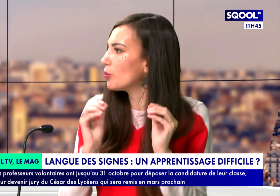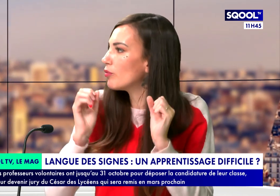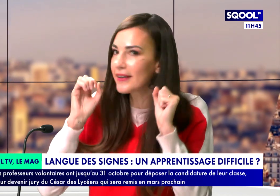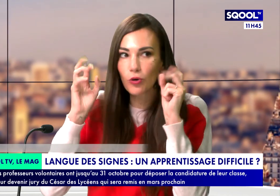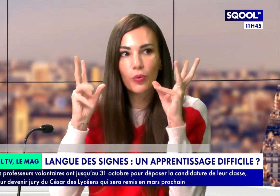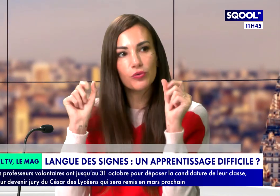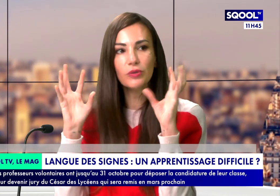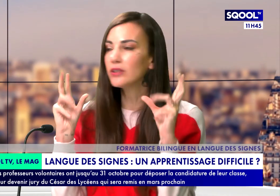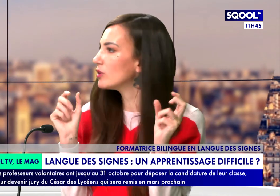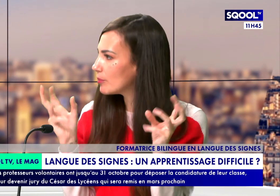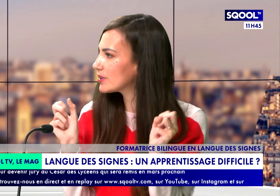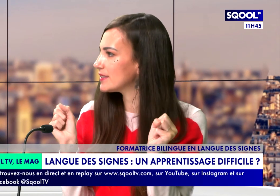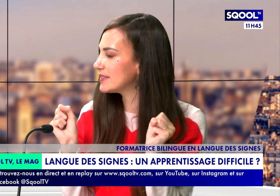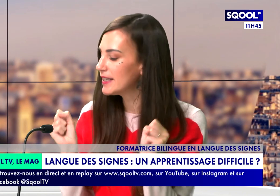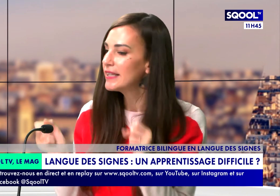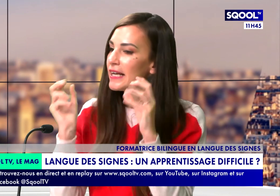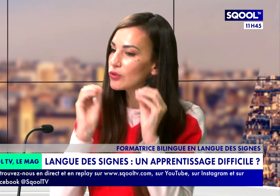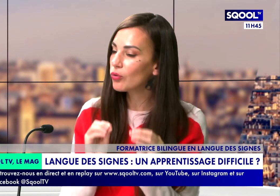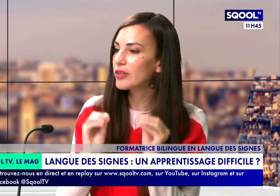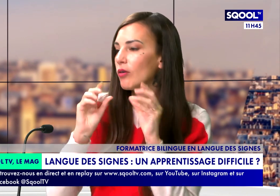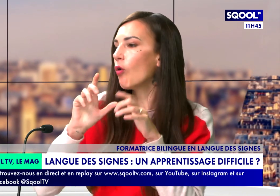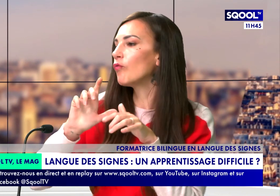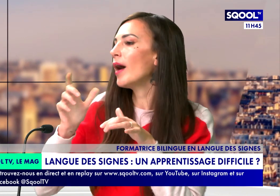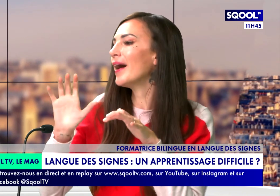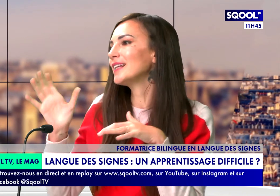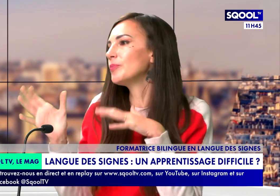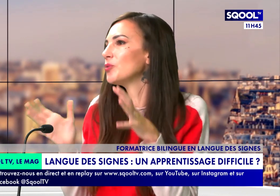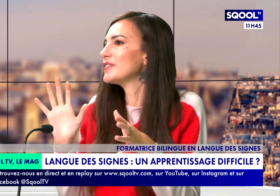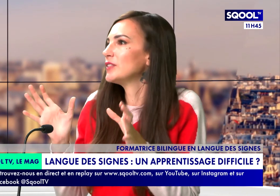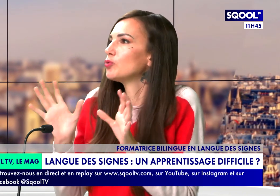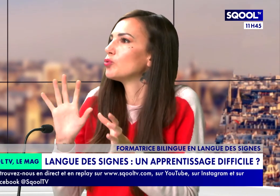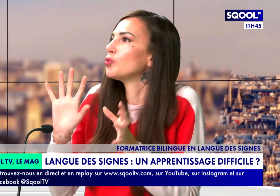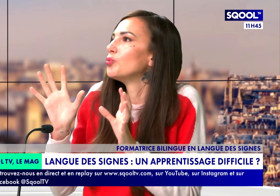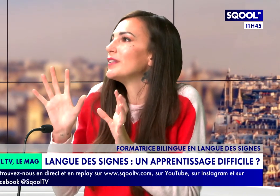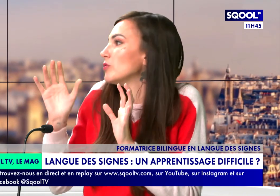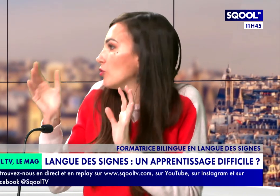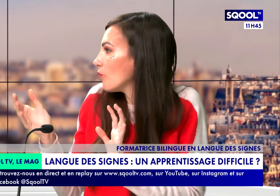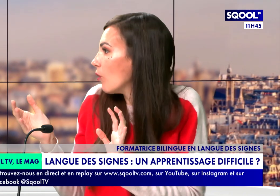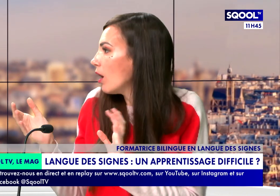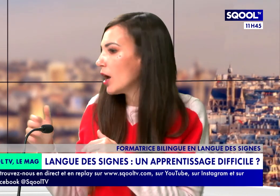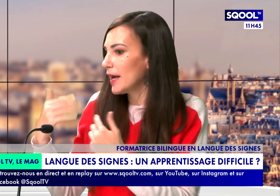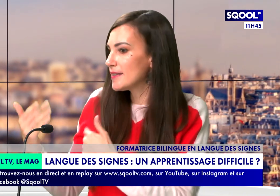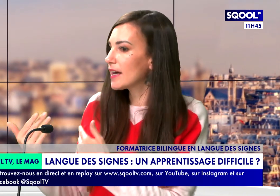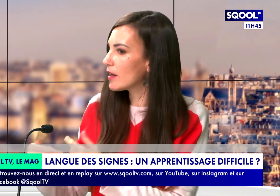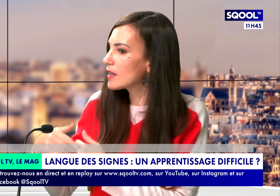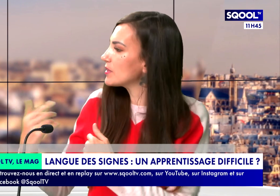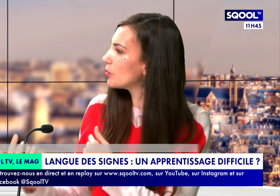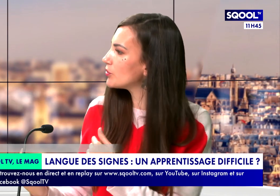pouvoir les reproduire au niveau de la motricité. Donc, on voit apparaître les premiers signes autour de 8-9 mois. Et certains, c'est un petit peu plus tard,